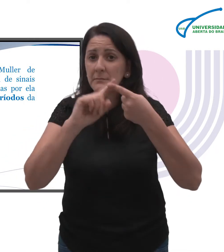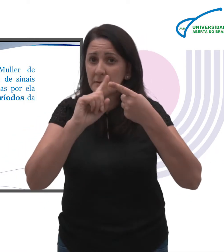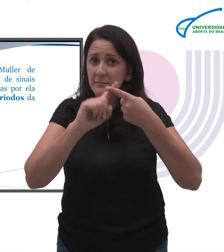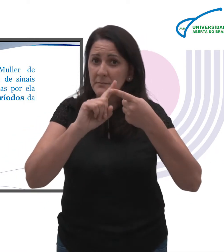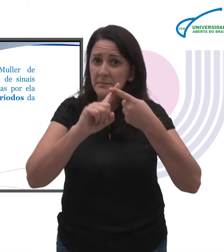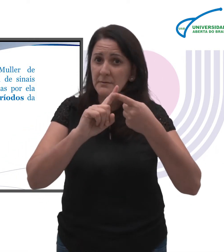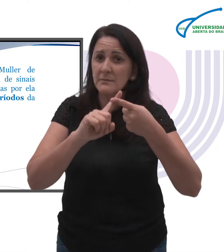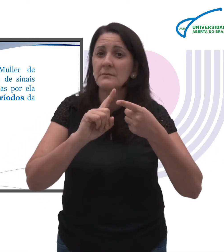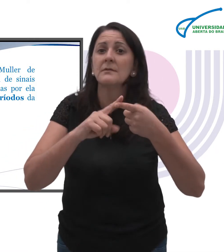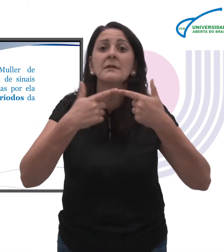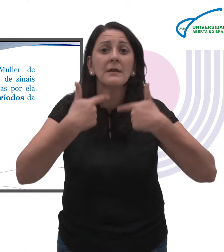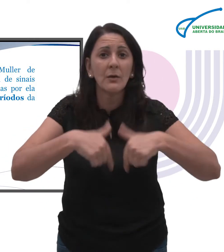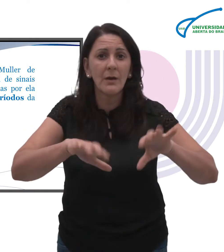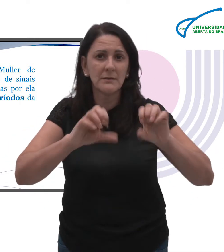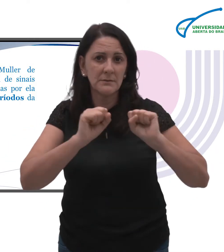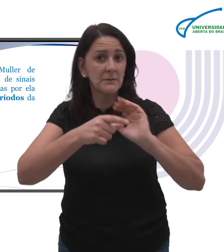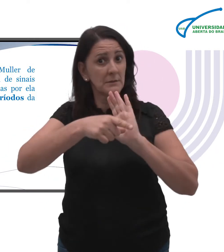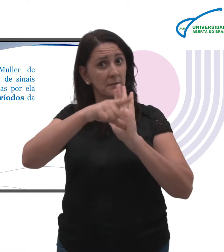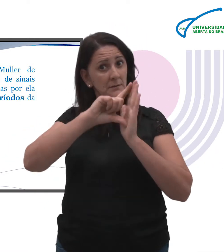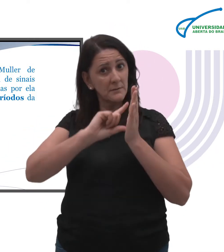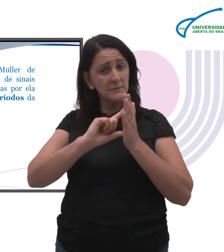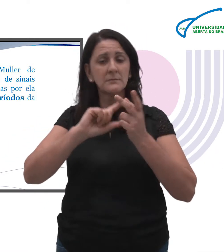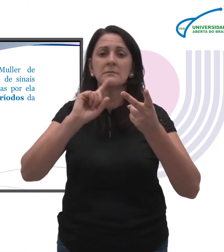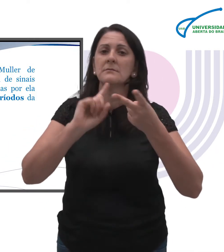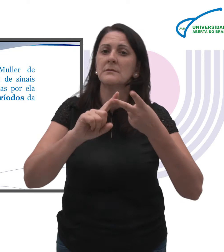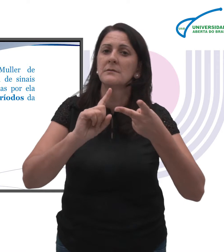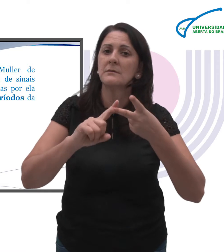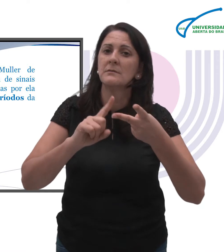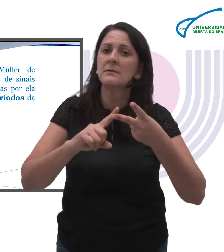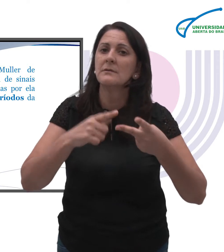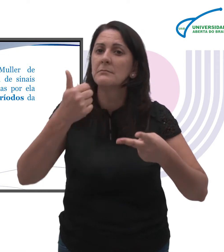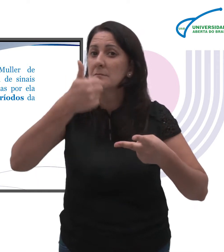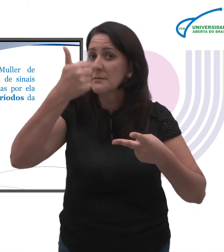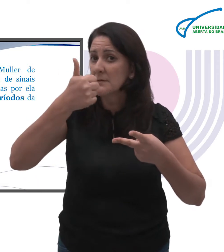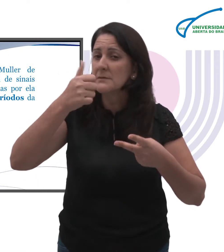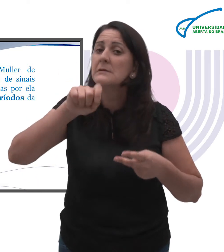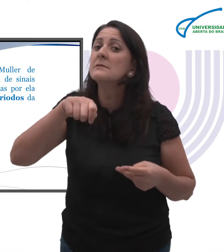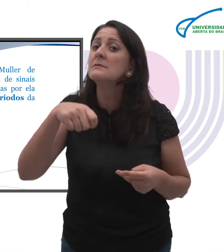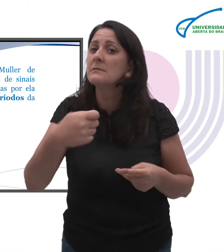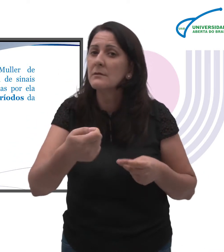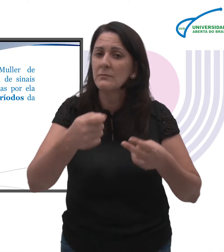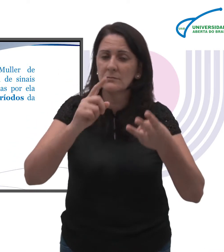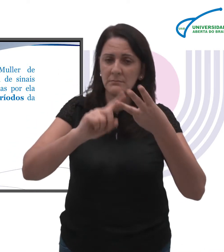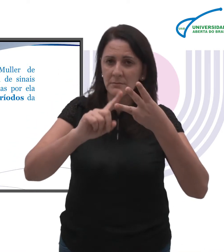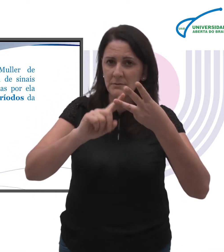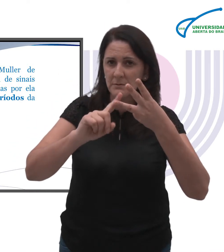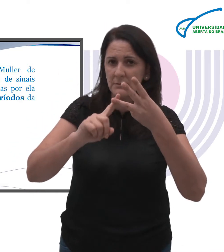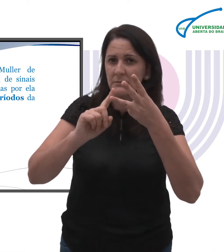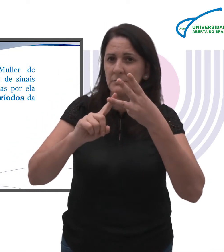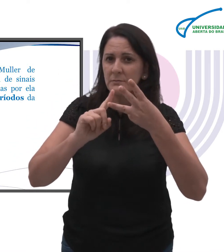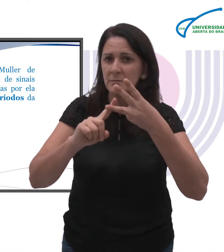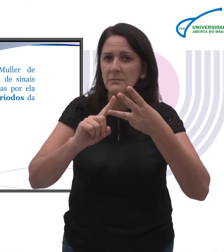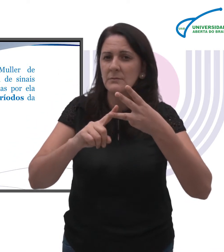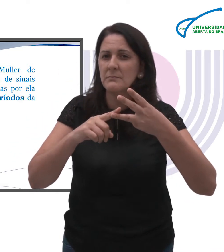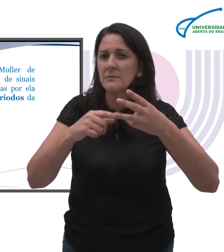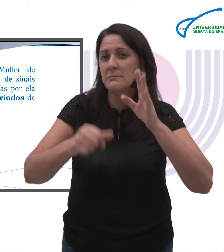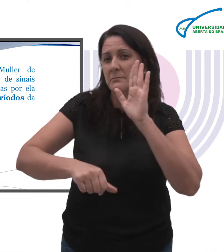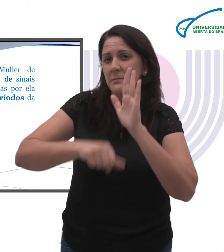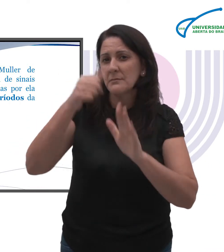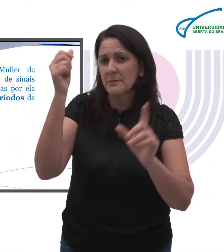4 períodos da aquisição da língua de sinais brasileira. É o período pré-linguístico, o estágio